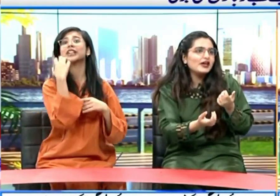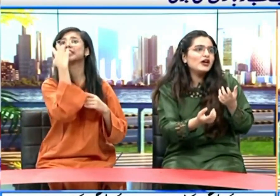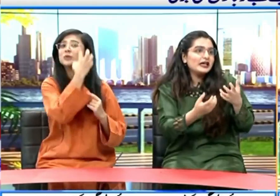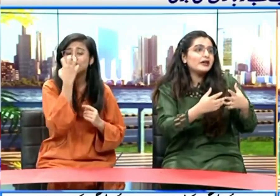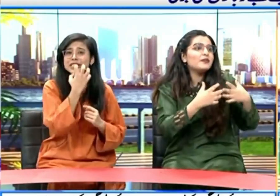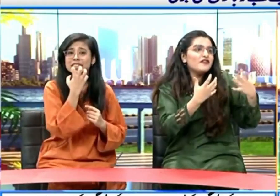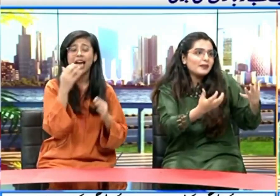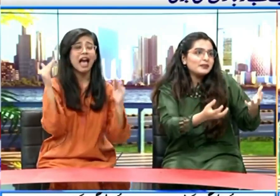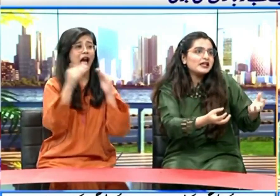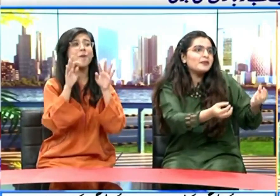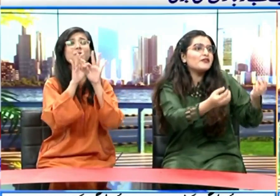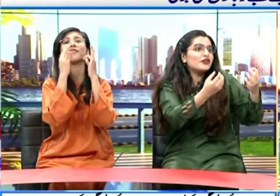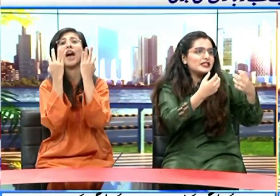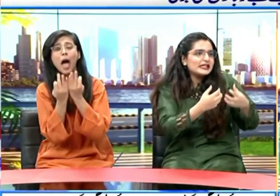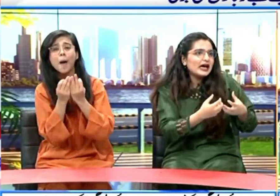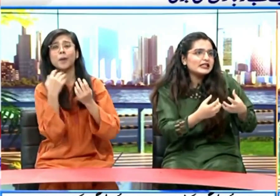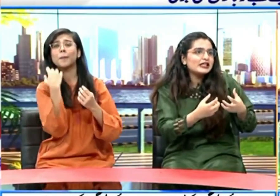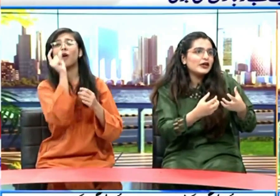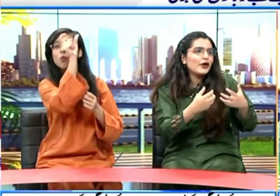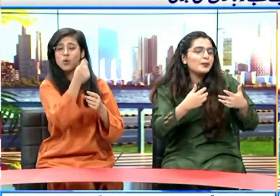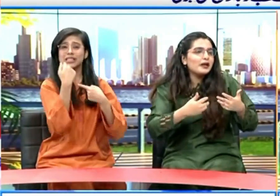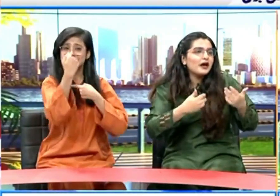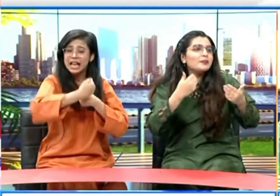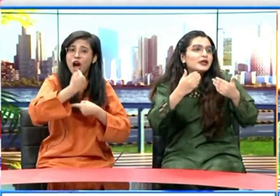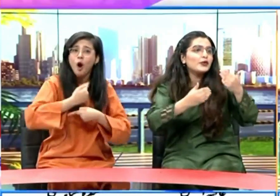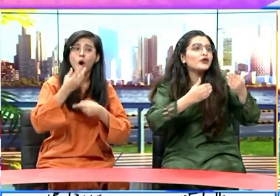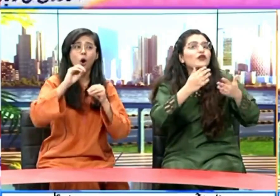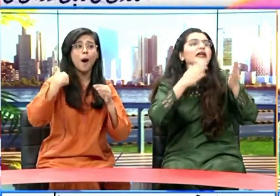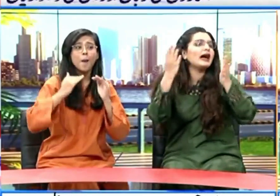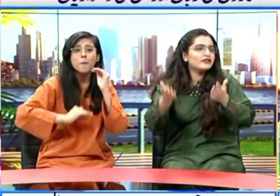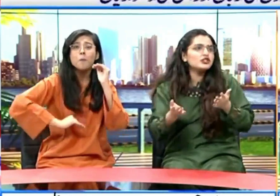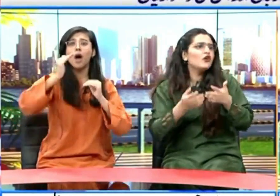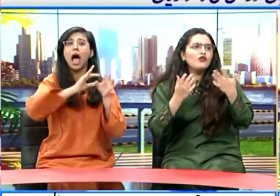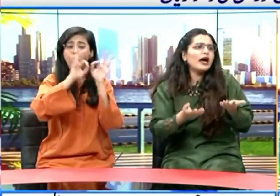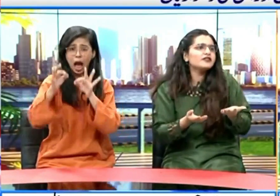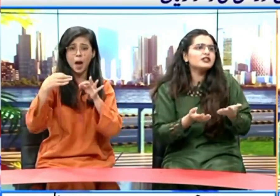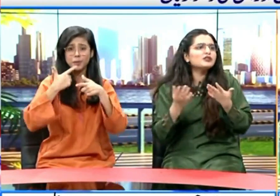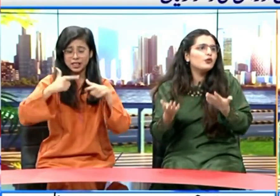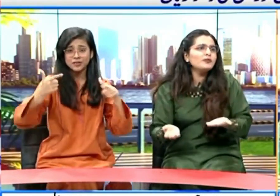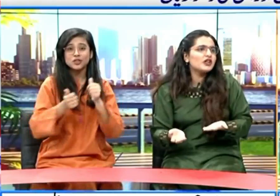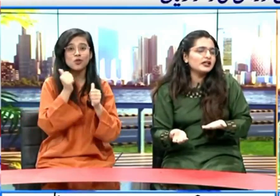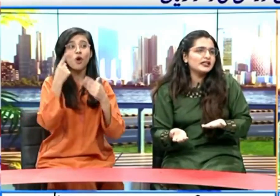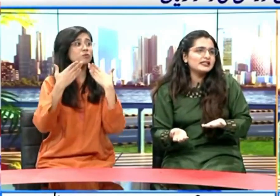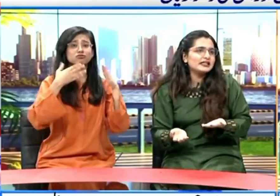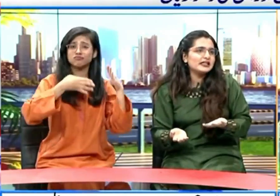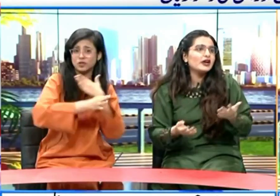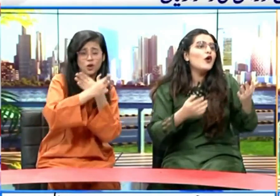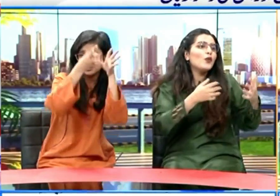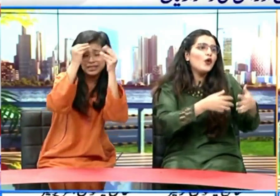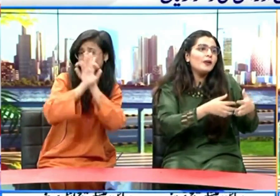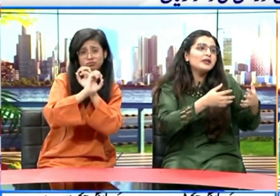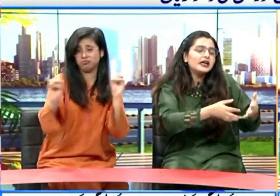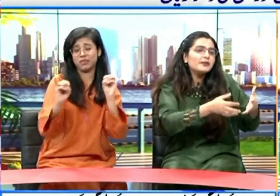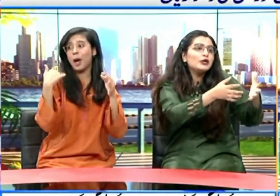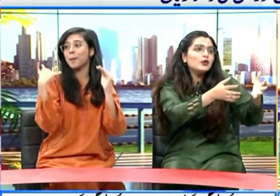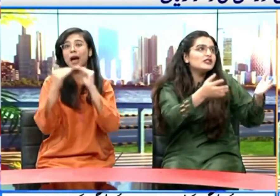ہیں, گھر میں فیملی ہمیں ورڈ سکھاتی ہے, اور پھر ہم بڑے ہو کر وہی لینگویج, وہ لینگویج ہم اسکول میں جا کر نہیں سیکھتے, وہ